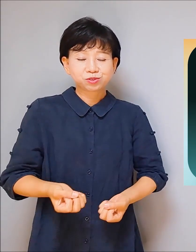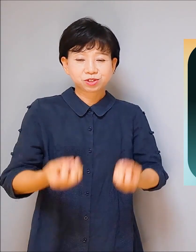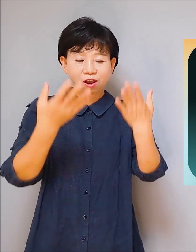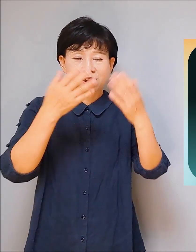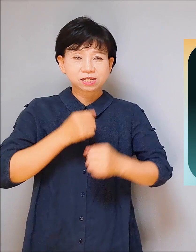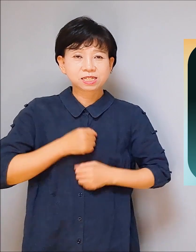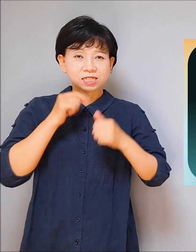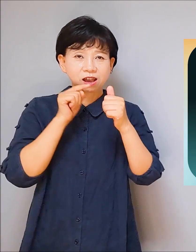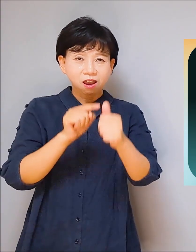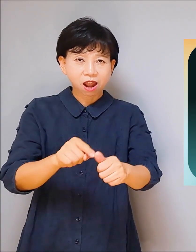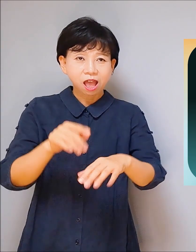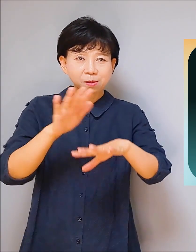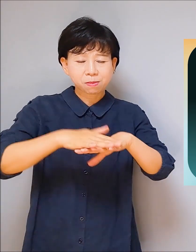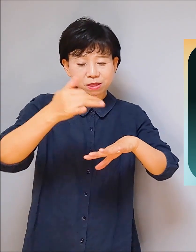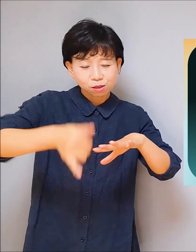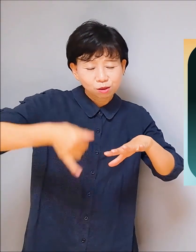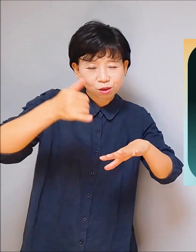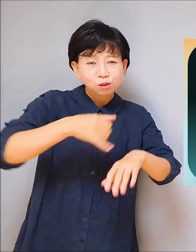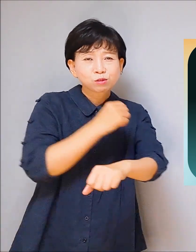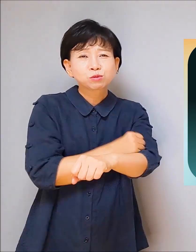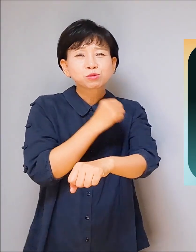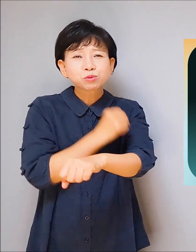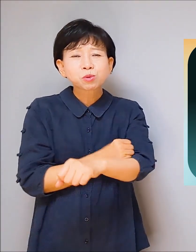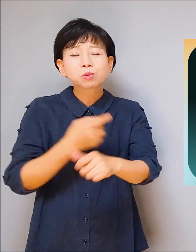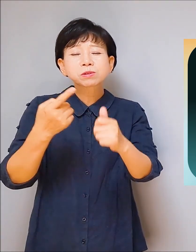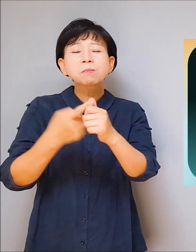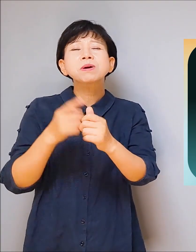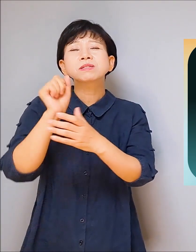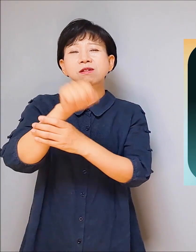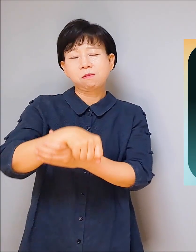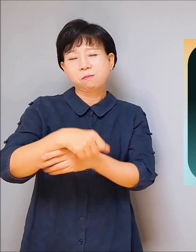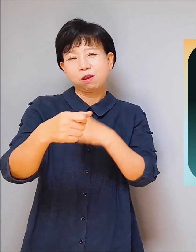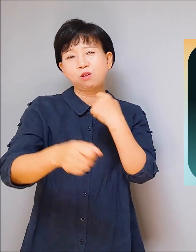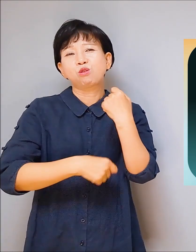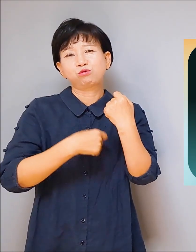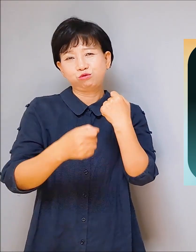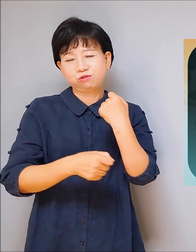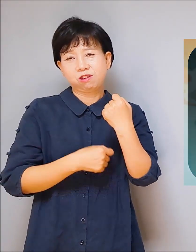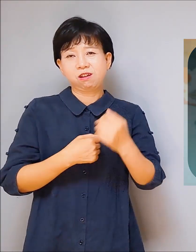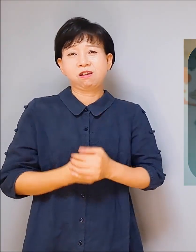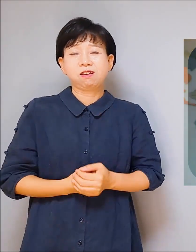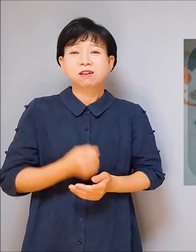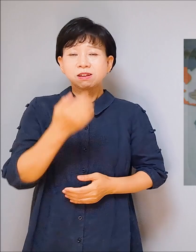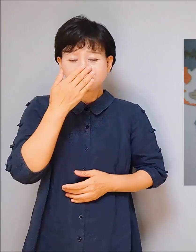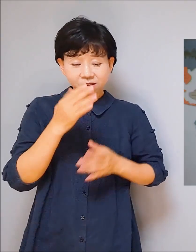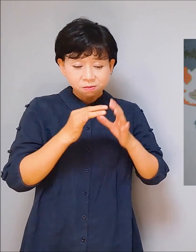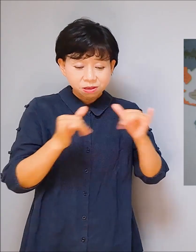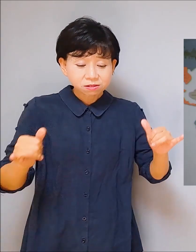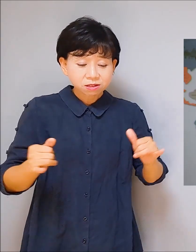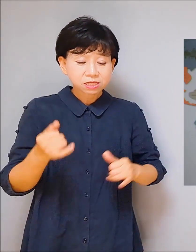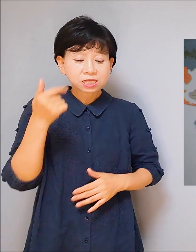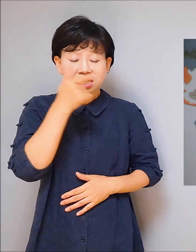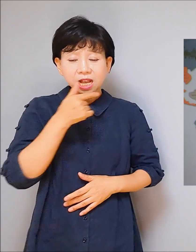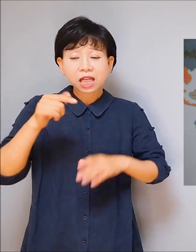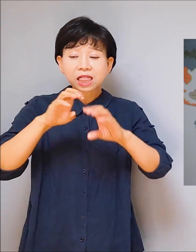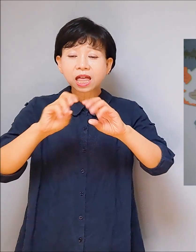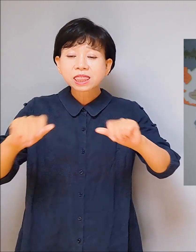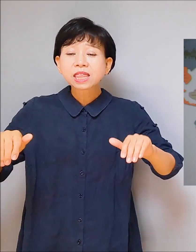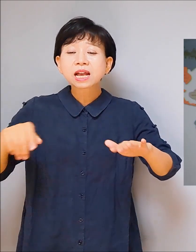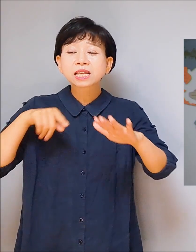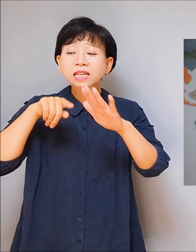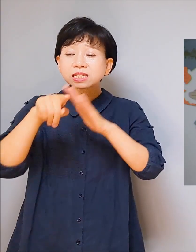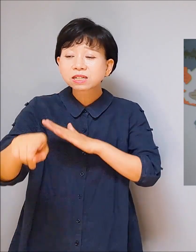첫 열매를 거둠이니라. 아멘. 거기까지만 보지요. 이스라엘 백성들이 가나안 땅에